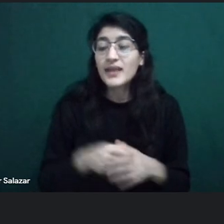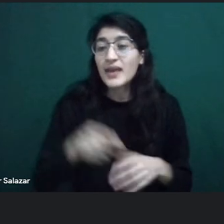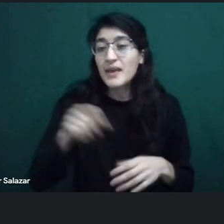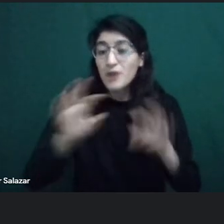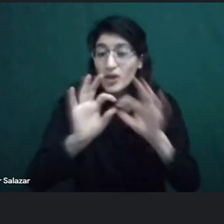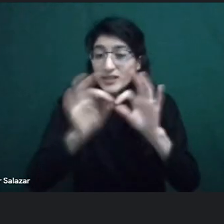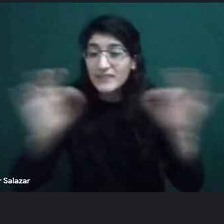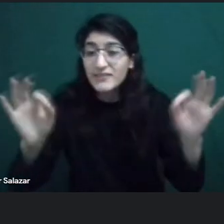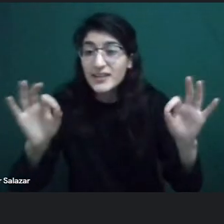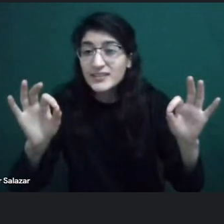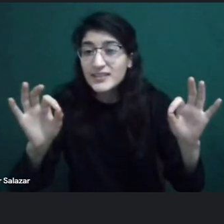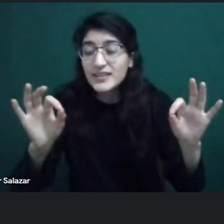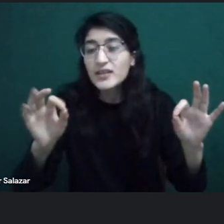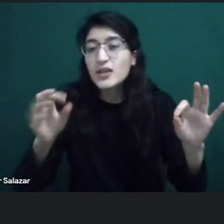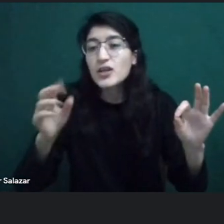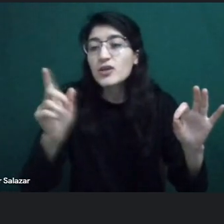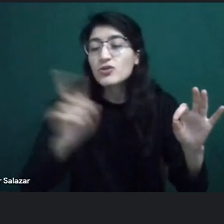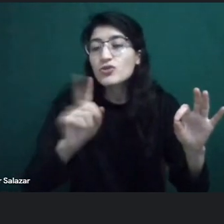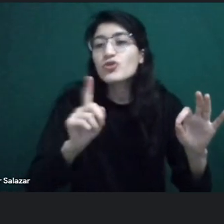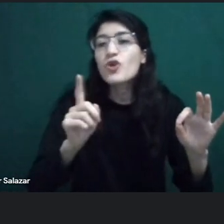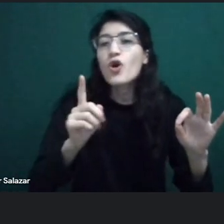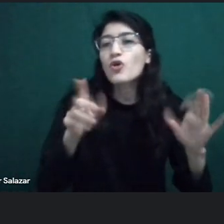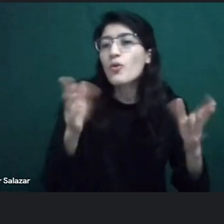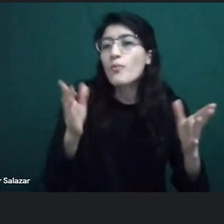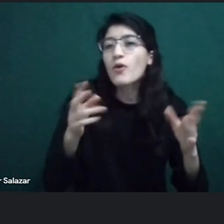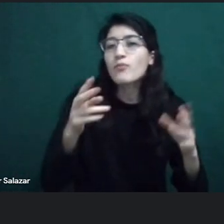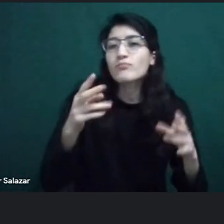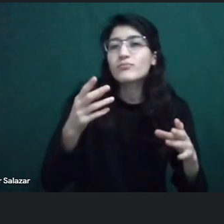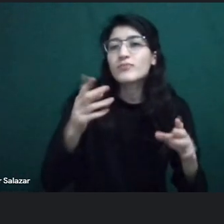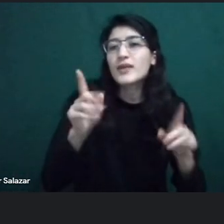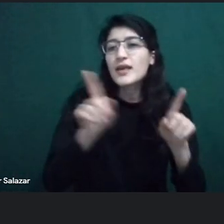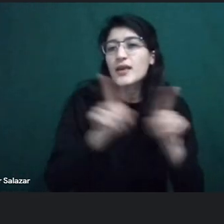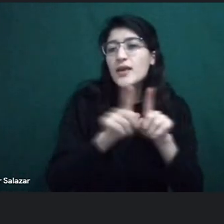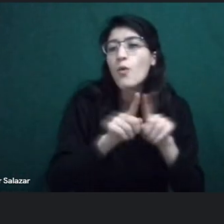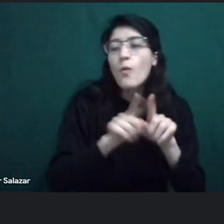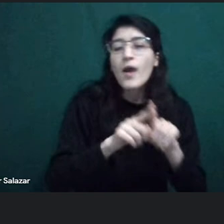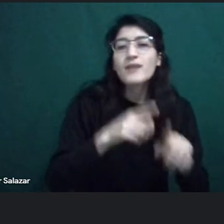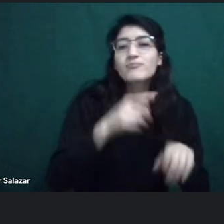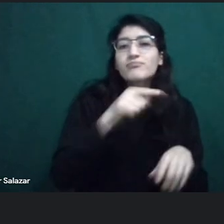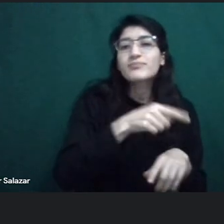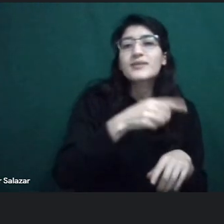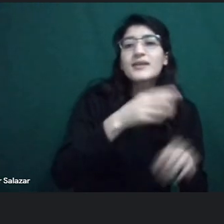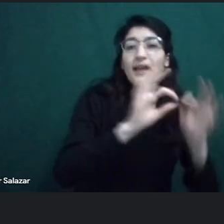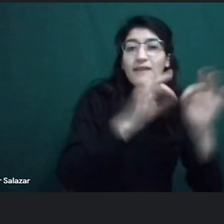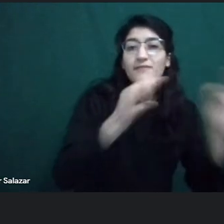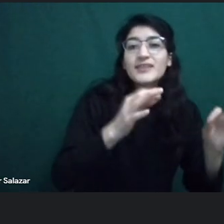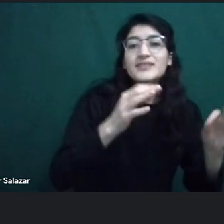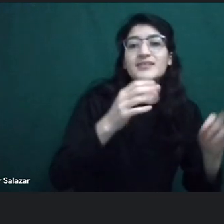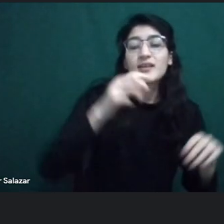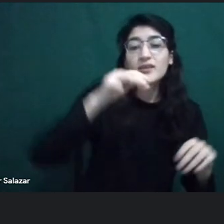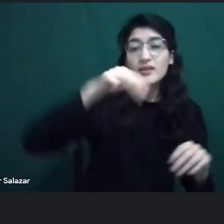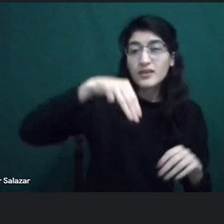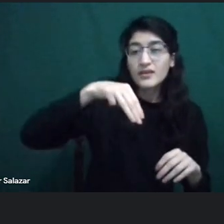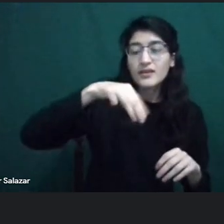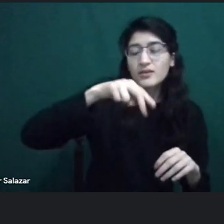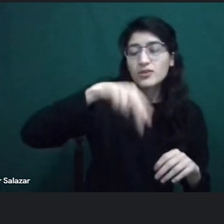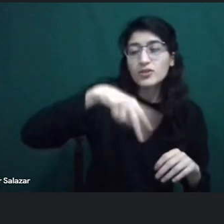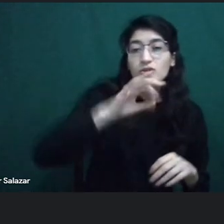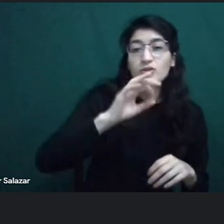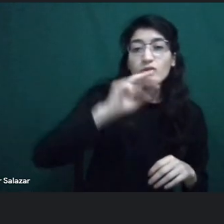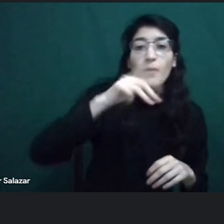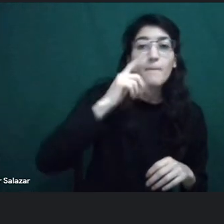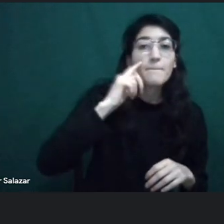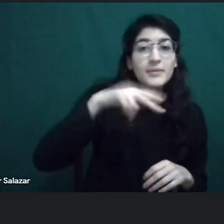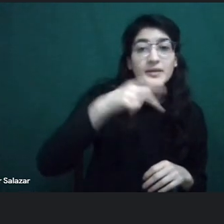nominal. Puede ser que esté interrumpida por una frase adverbial, ¿sí? O en una pregunta, puede ser que